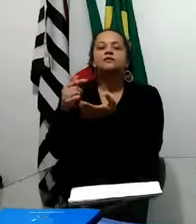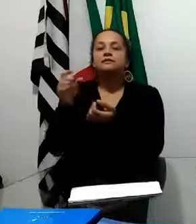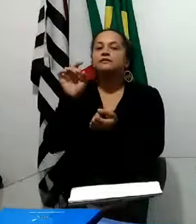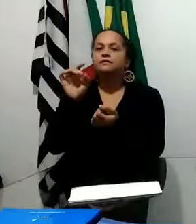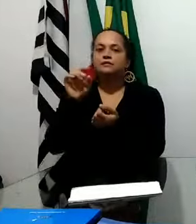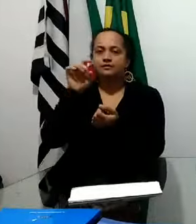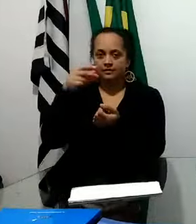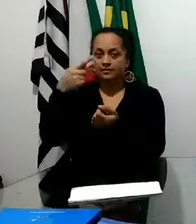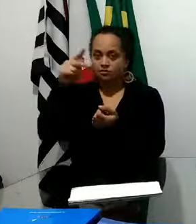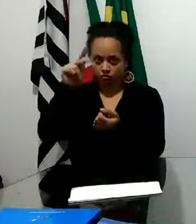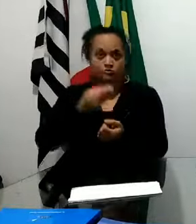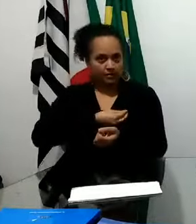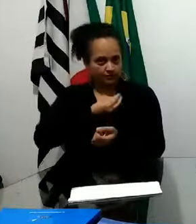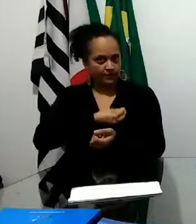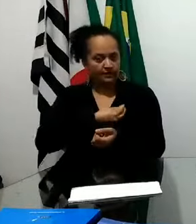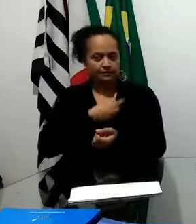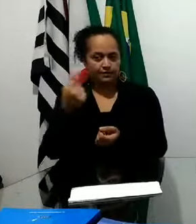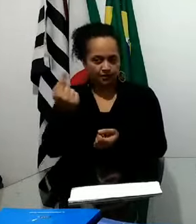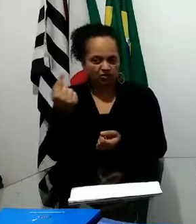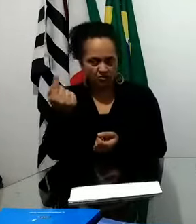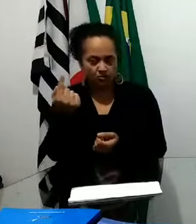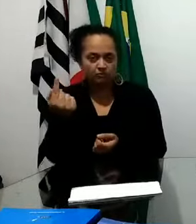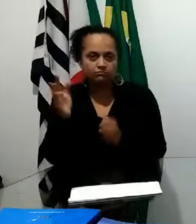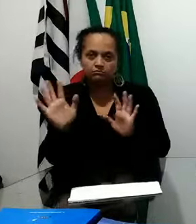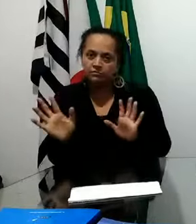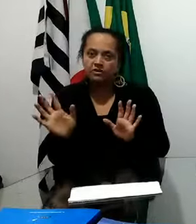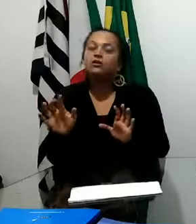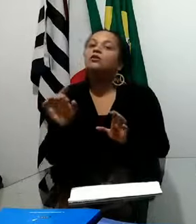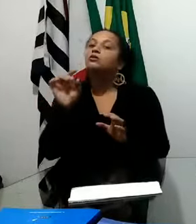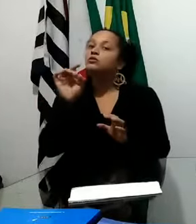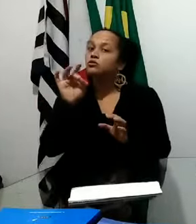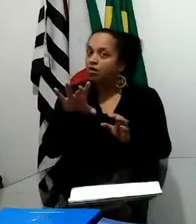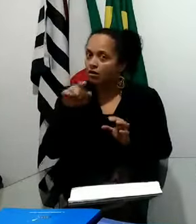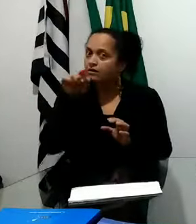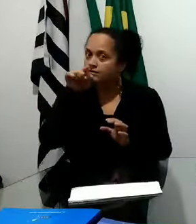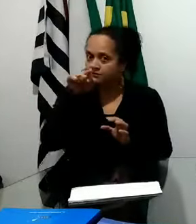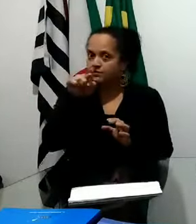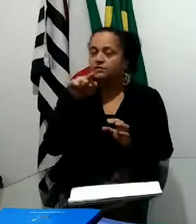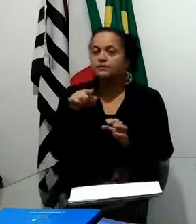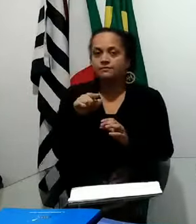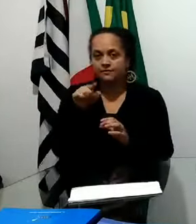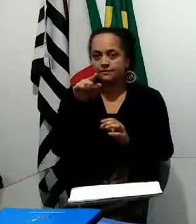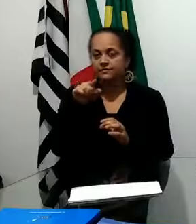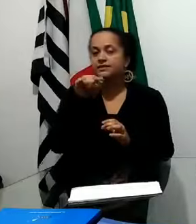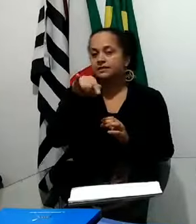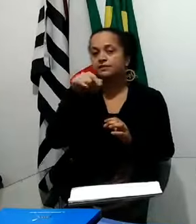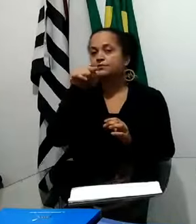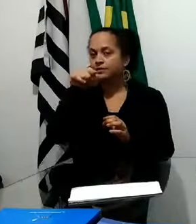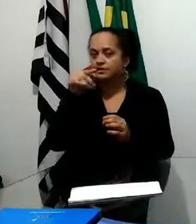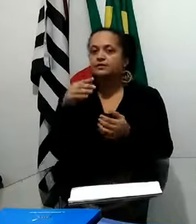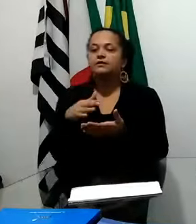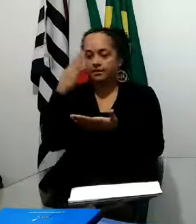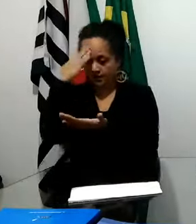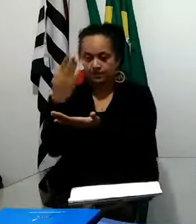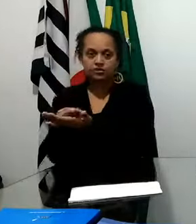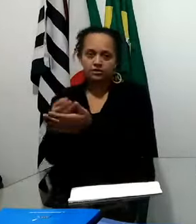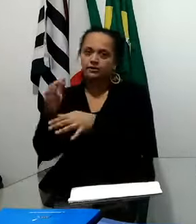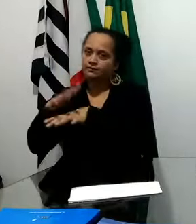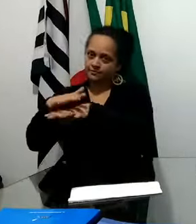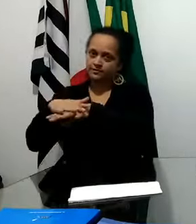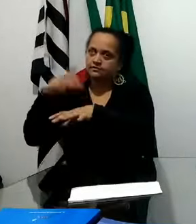nós dermos ao Senhor as condições favoráveis. Amém? Então, vamos dar um exemplo. Jesus vai voltar.